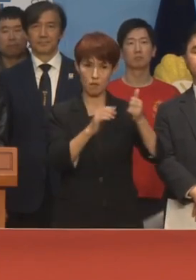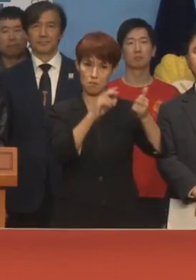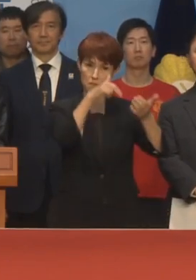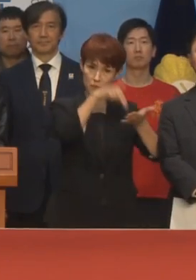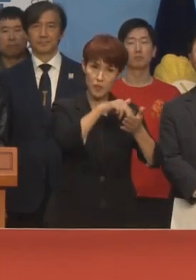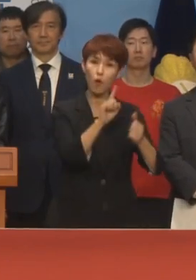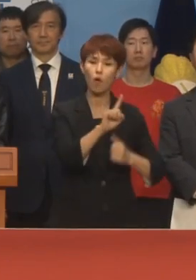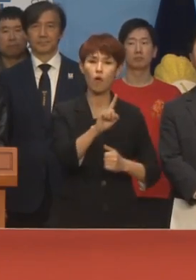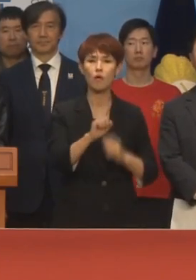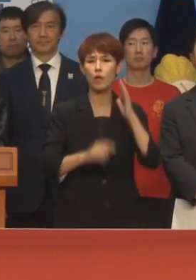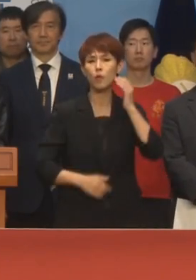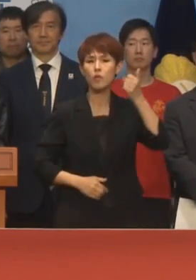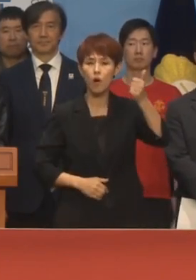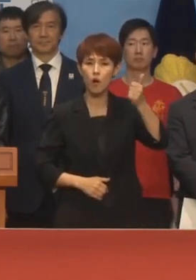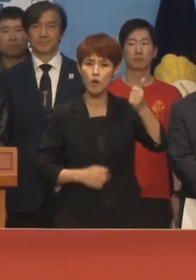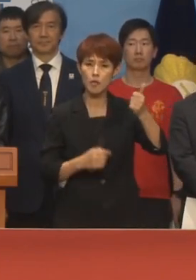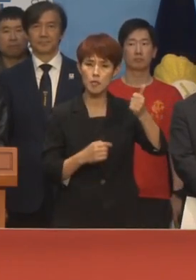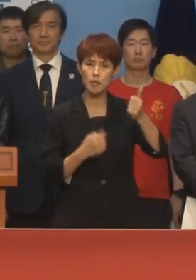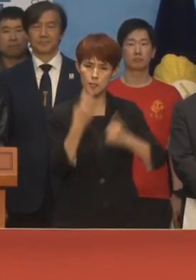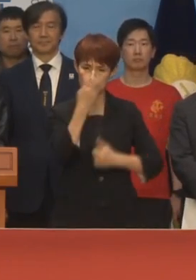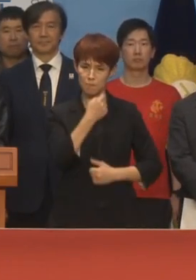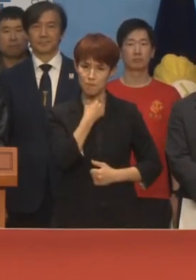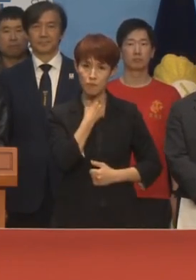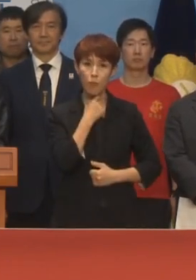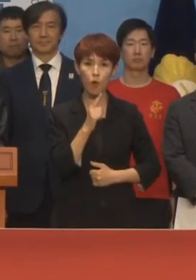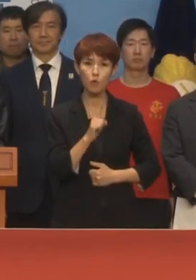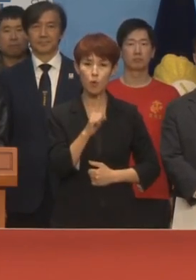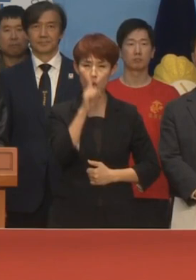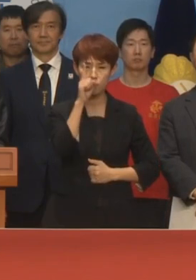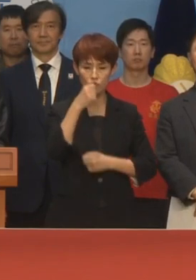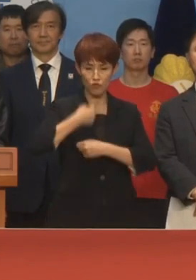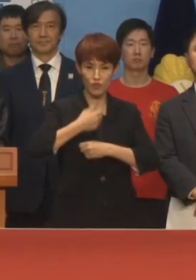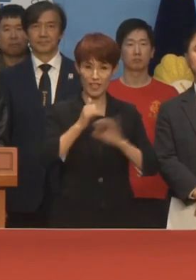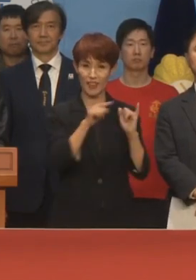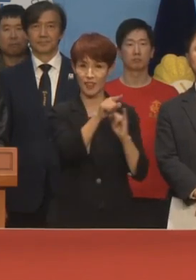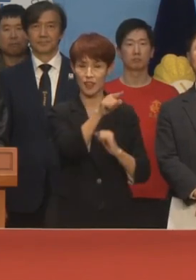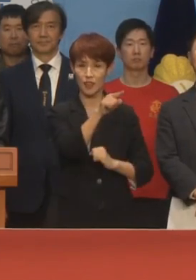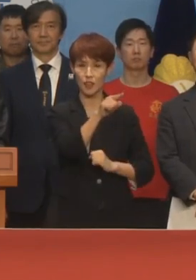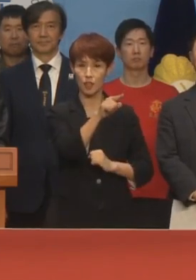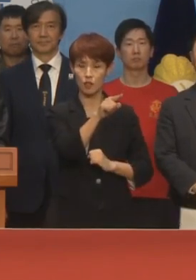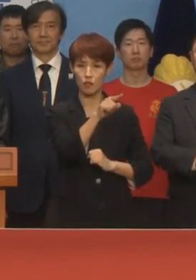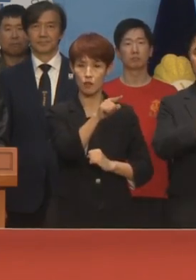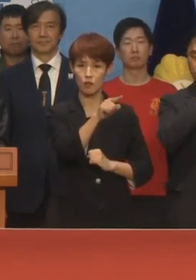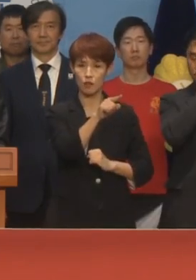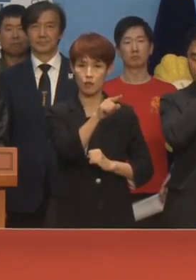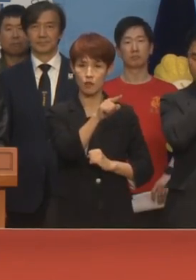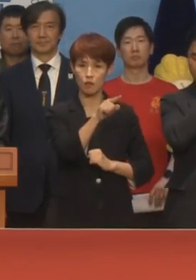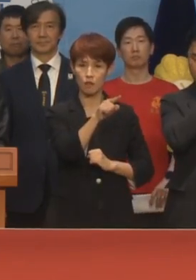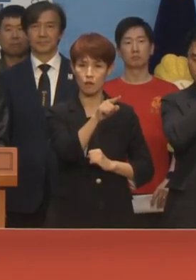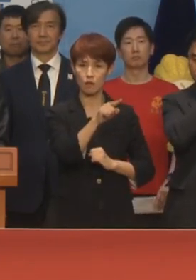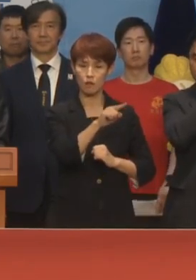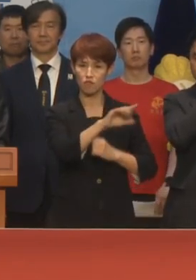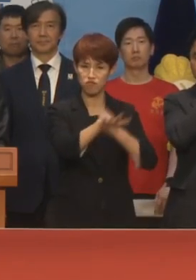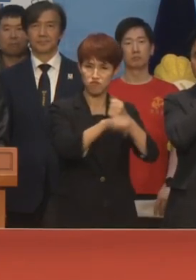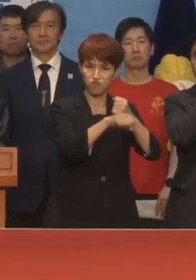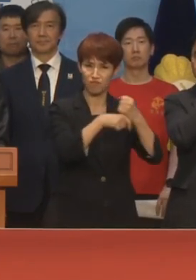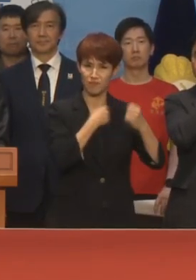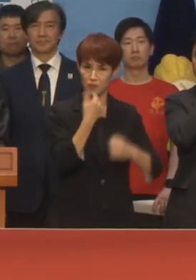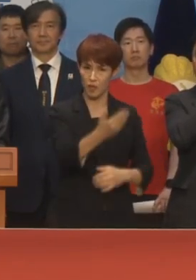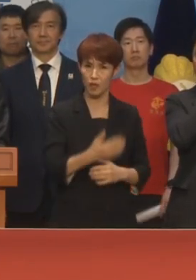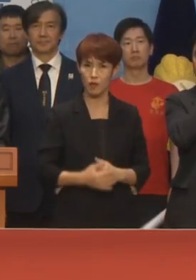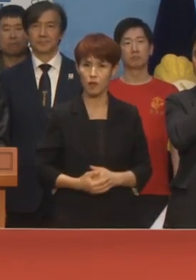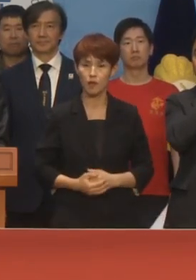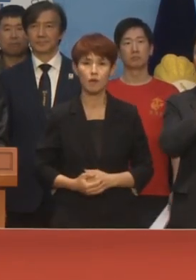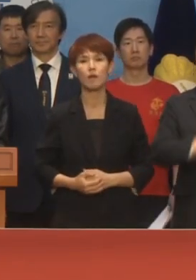지금 대통령께서 지키려고 하는 그 일부 고위직 군인들, 그 사람들을 바라보고 군 통수권 행사하시겠습니까?